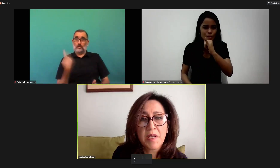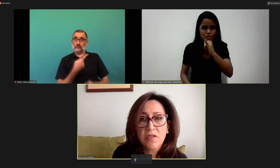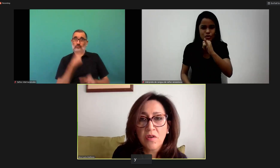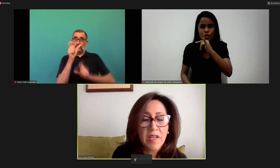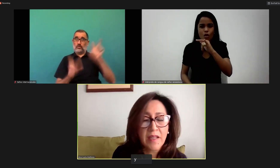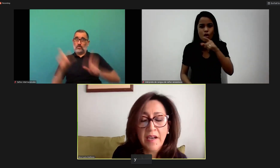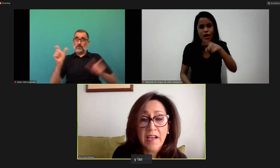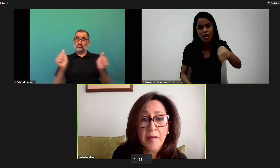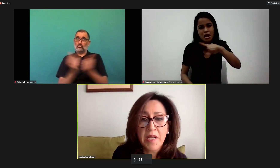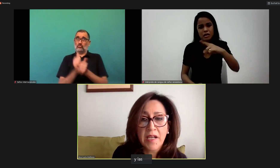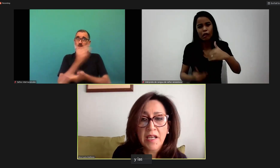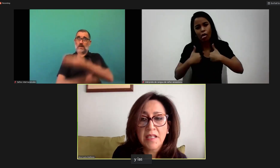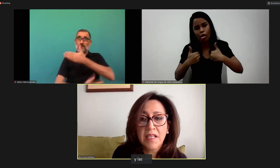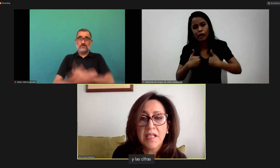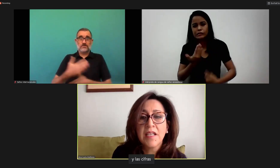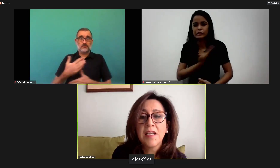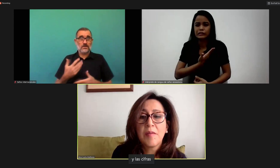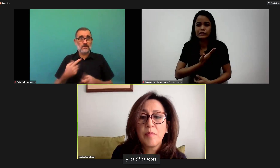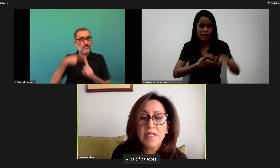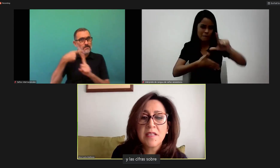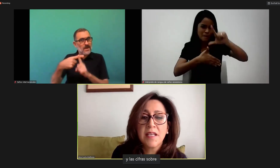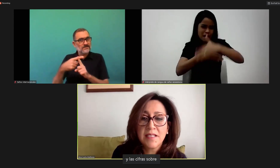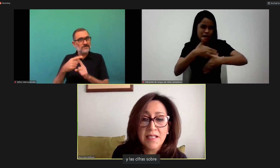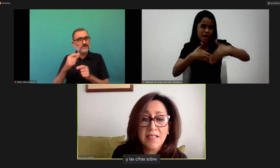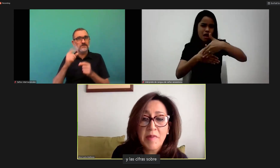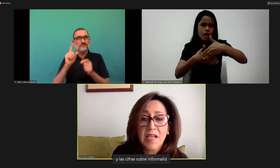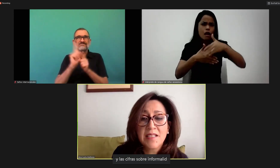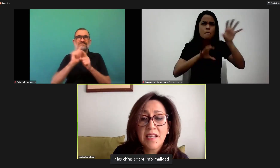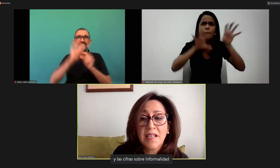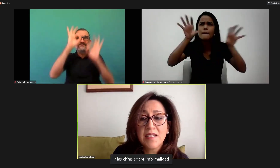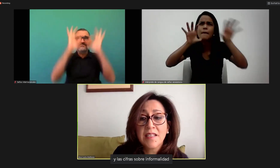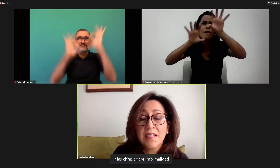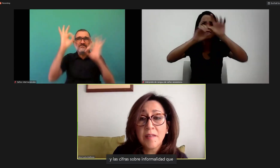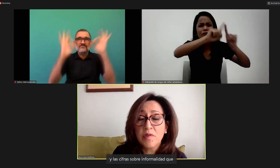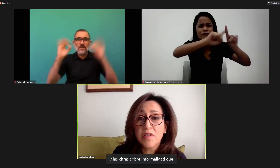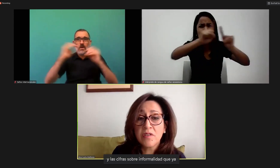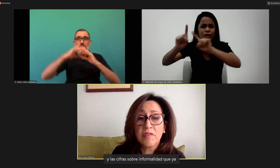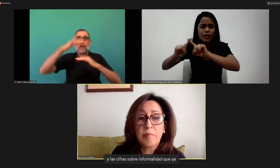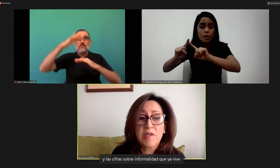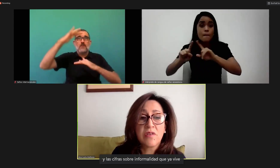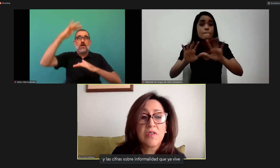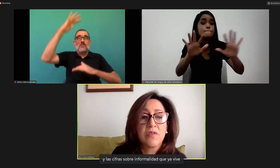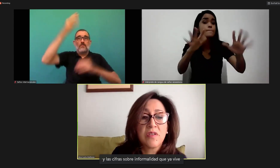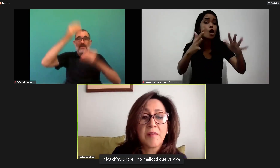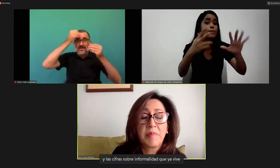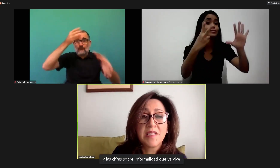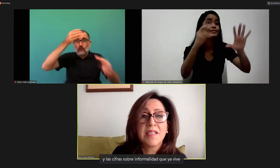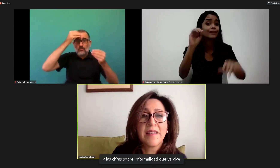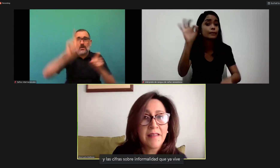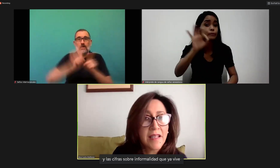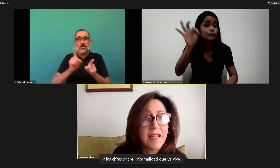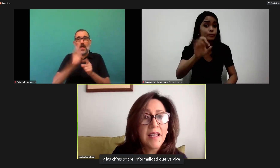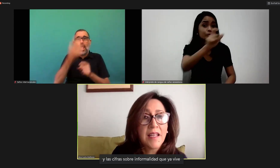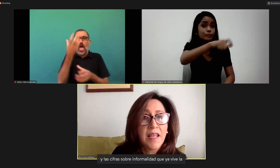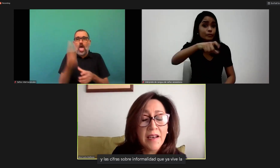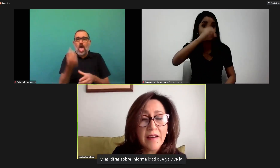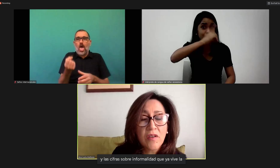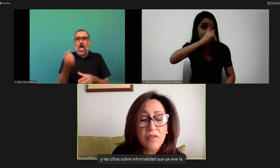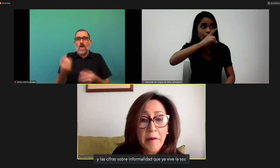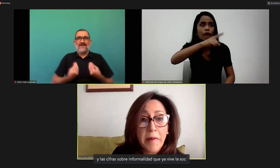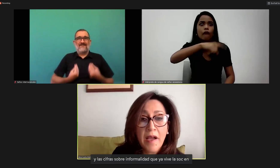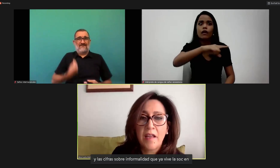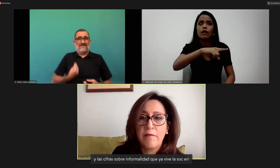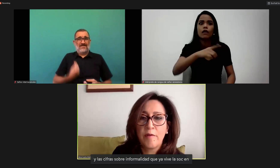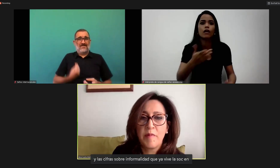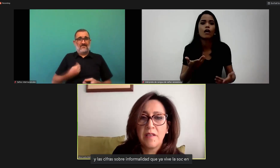nuestra población en general en América Latina, pues se estima que cerca del 70% de personas con discapacidad en la